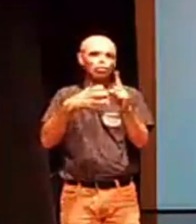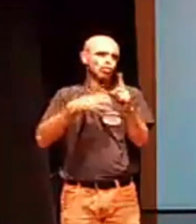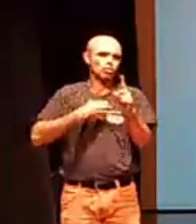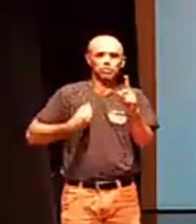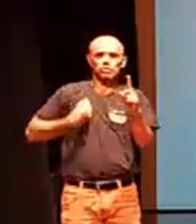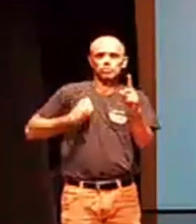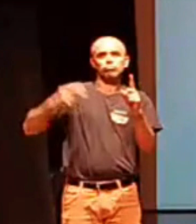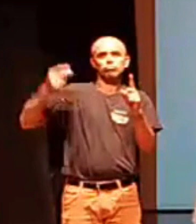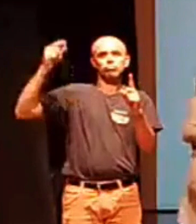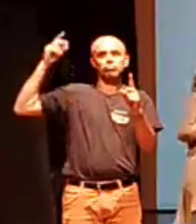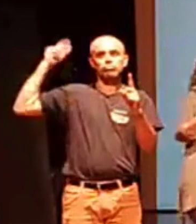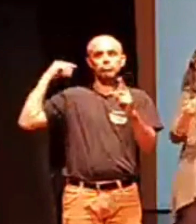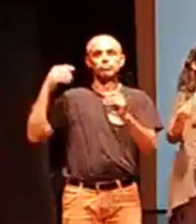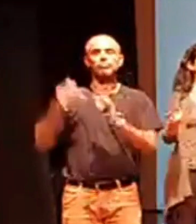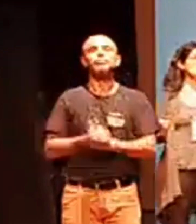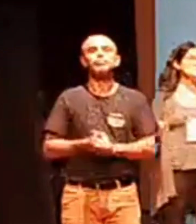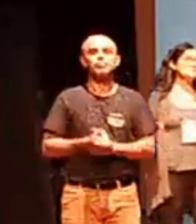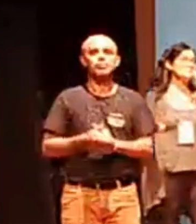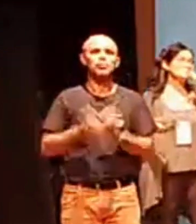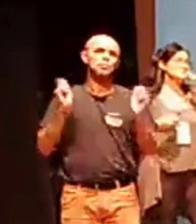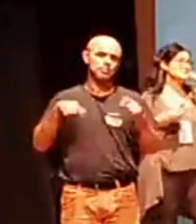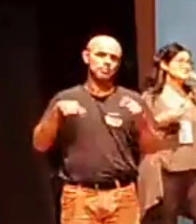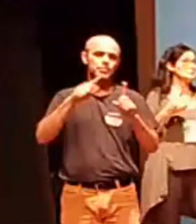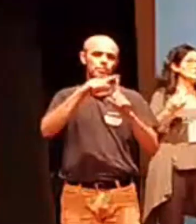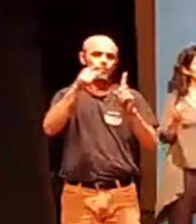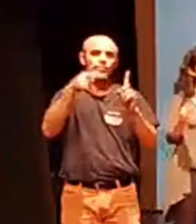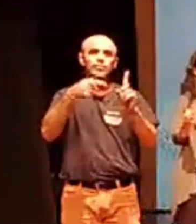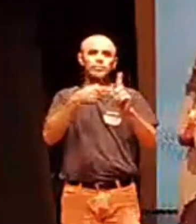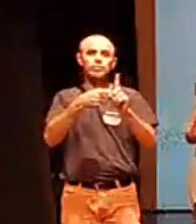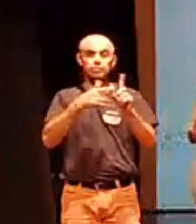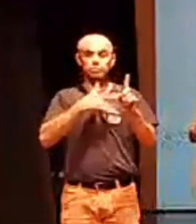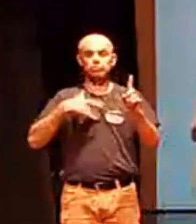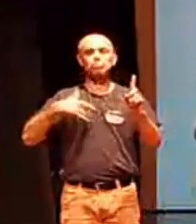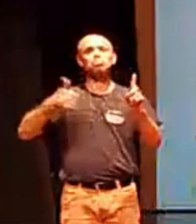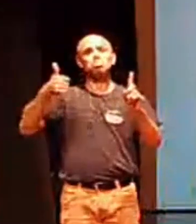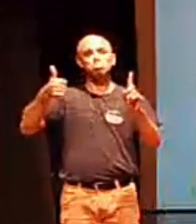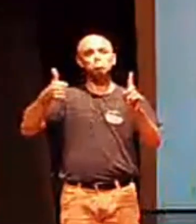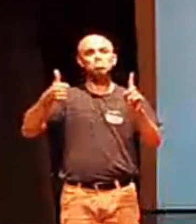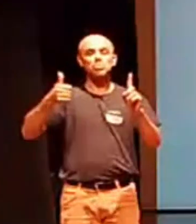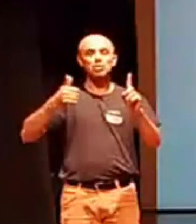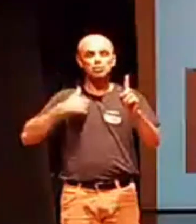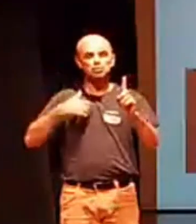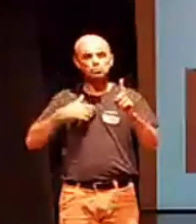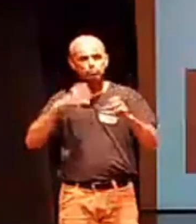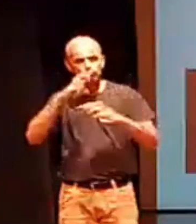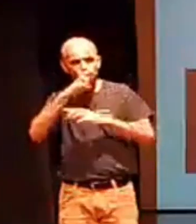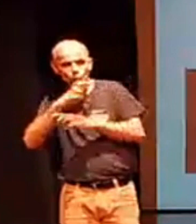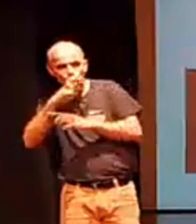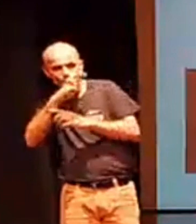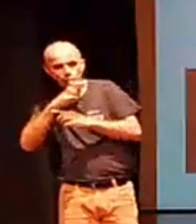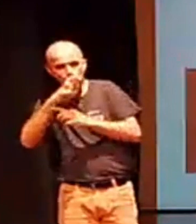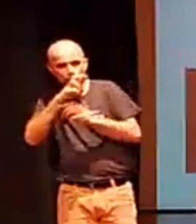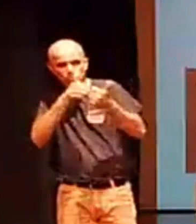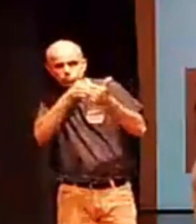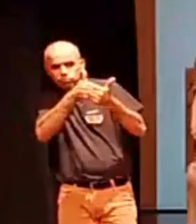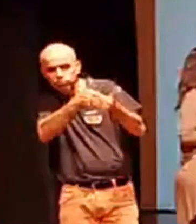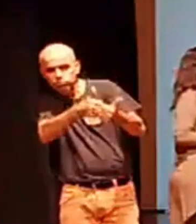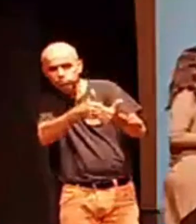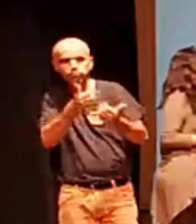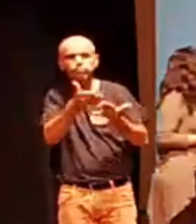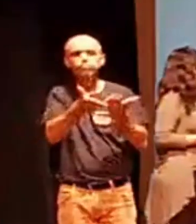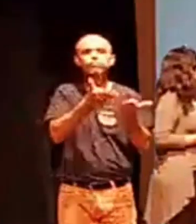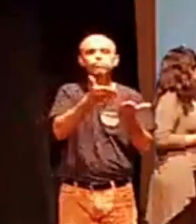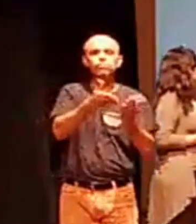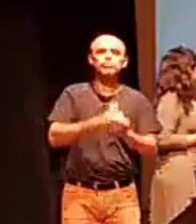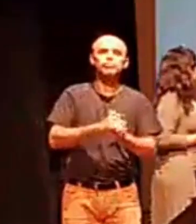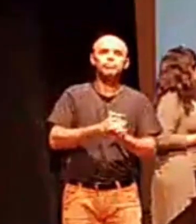dela. Então, ela pode ter uma gestação, vamos dizer, saudável, desde que acompanhada. E aí eu trouxe